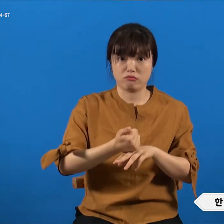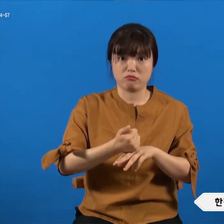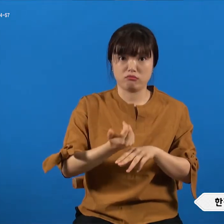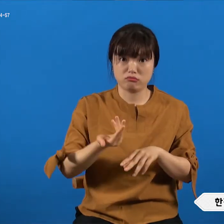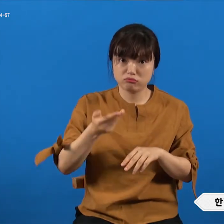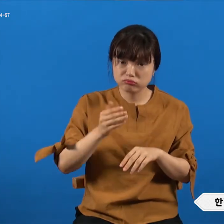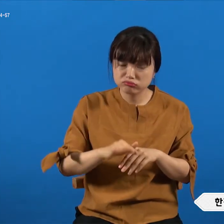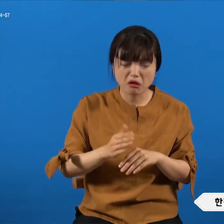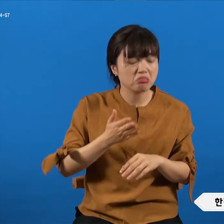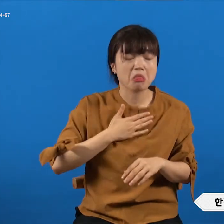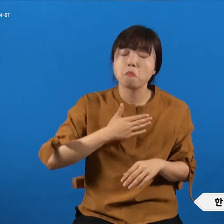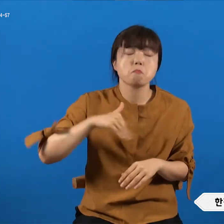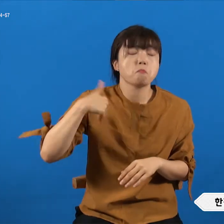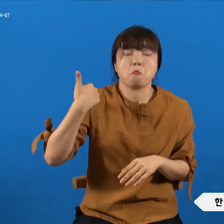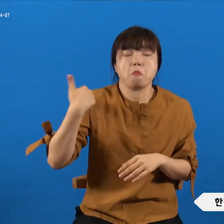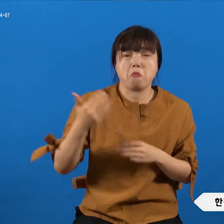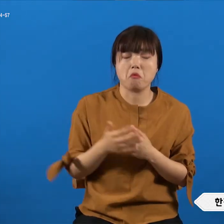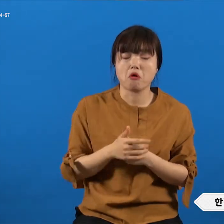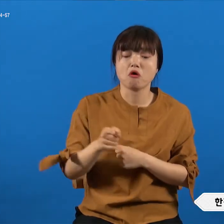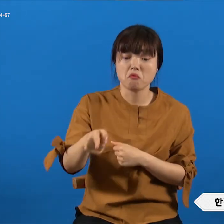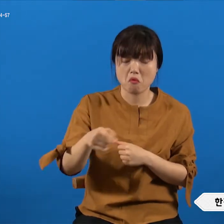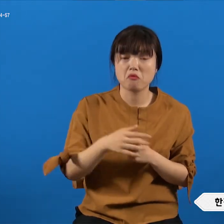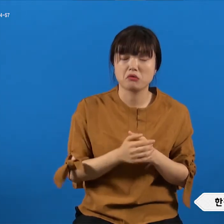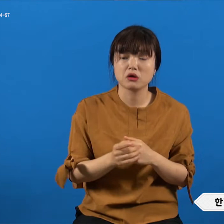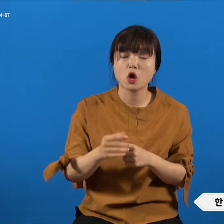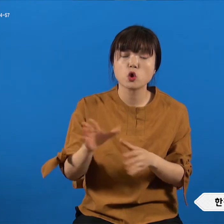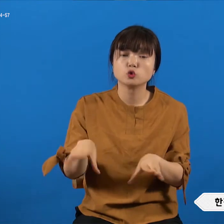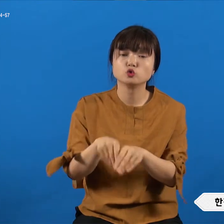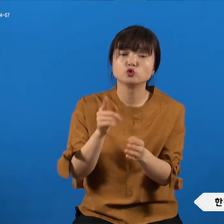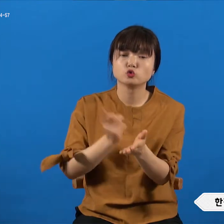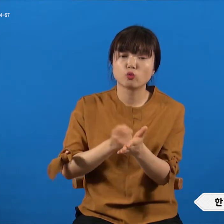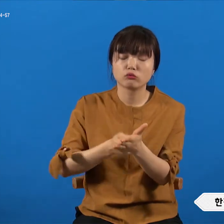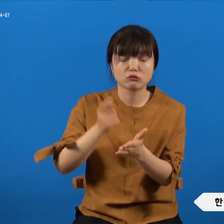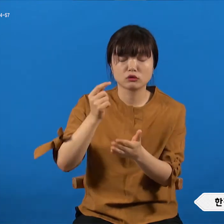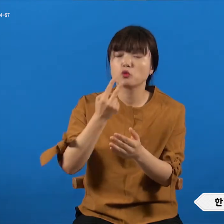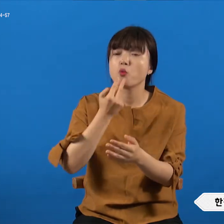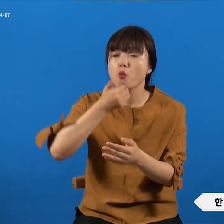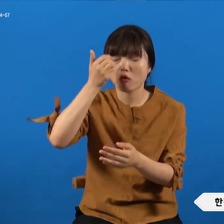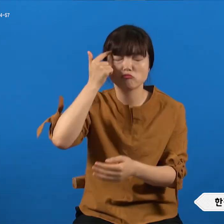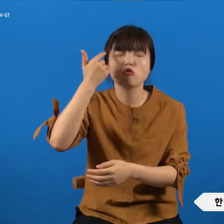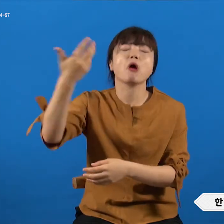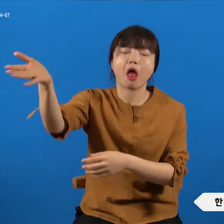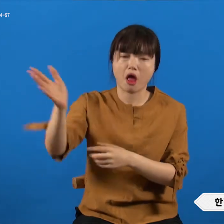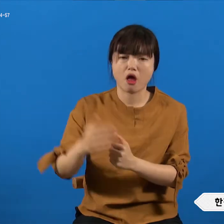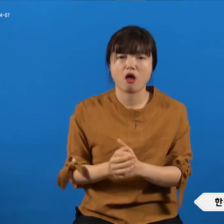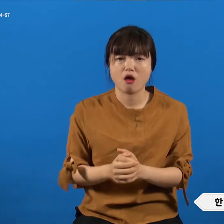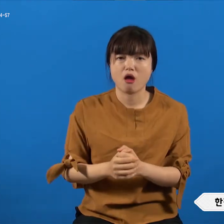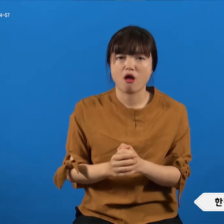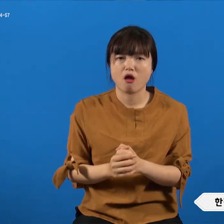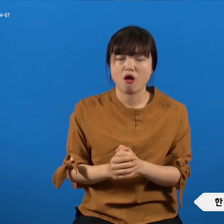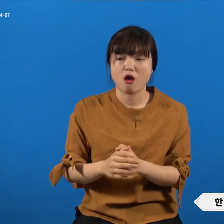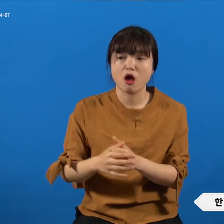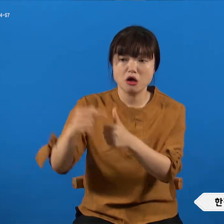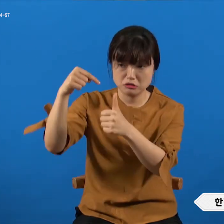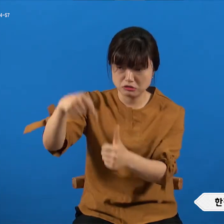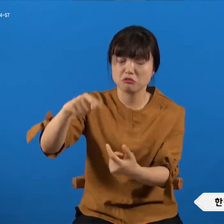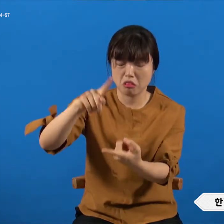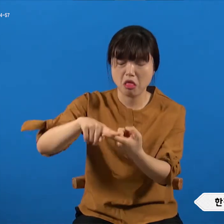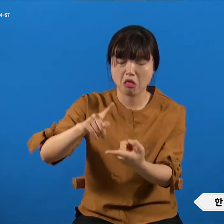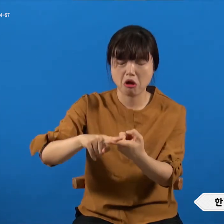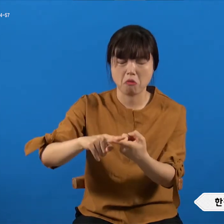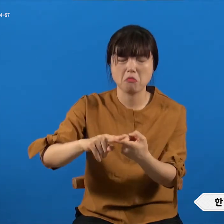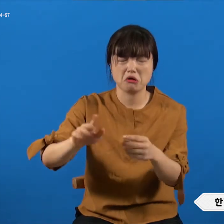왕이지만은 나는 모르겠다, 너희들이 총리 요셉이 있지 않느냐, 그에게 가서 시키는 대로만 하면 뭐